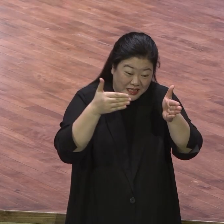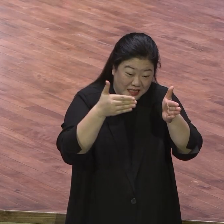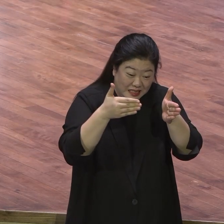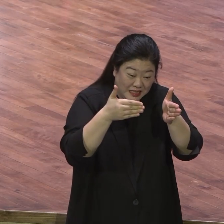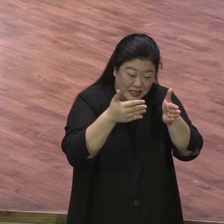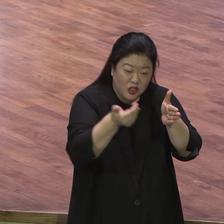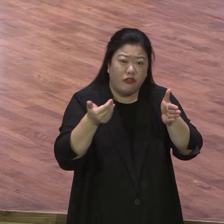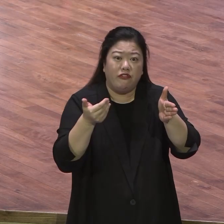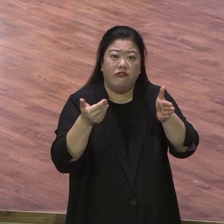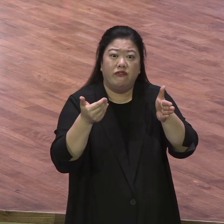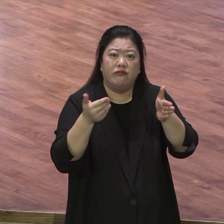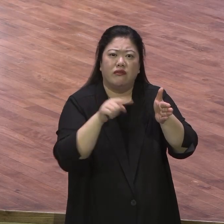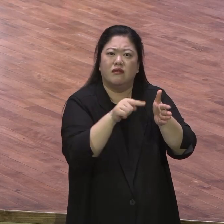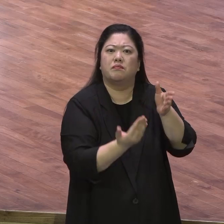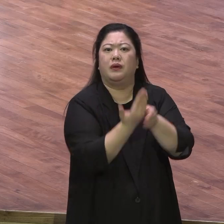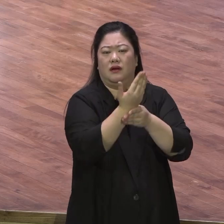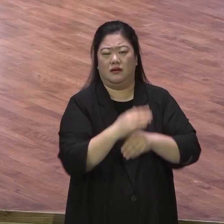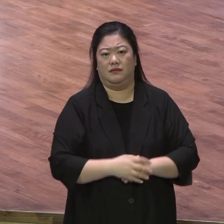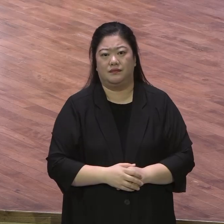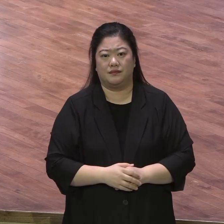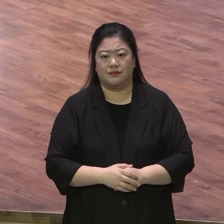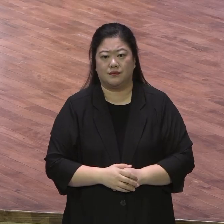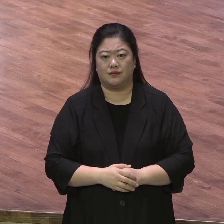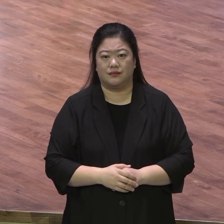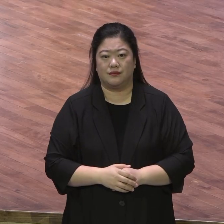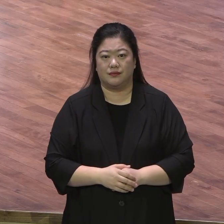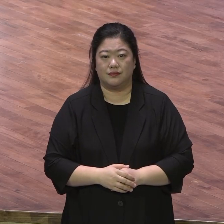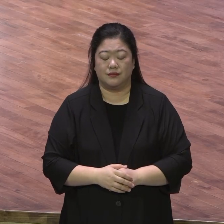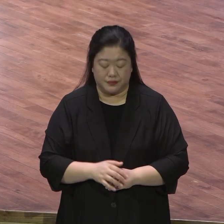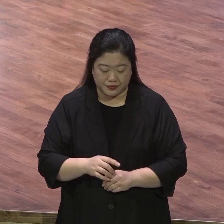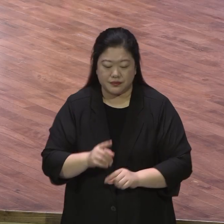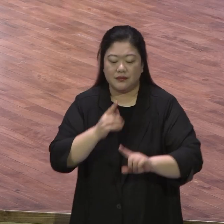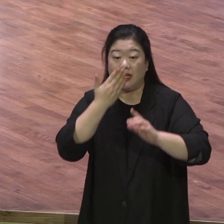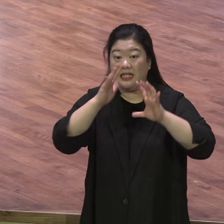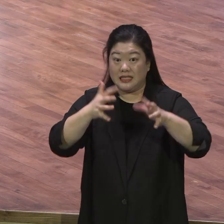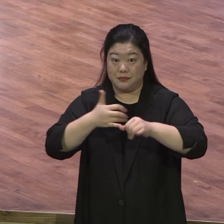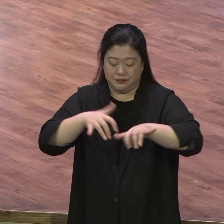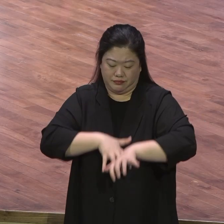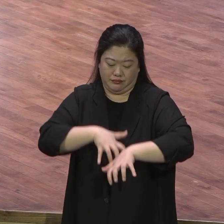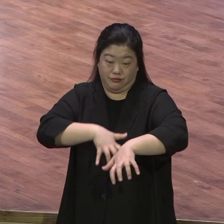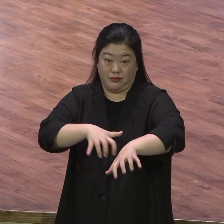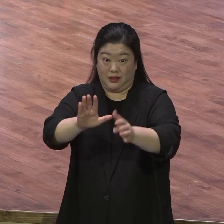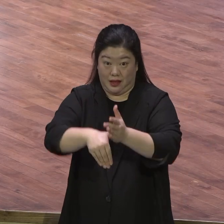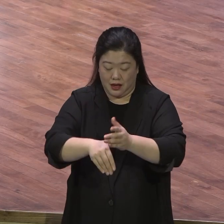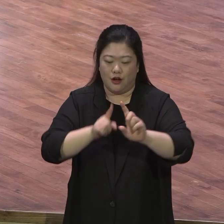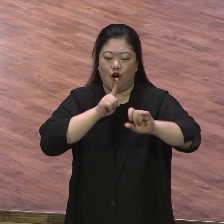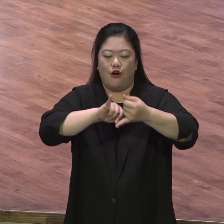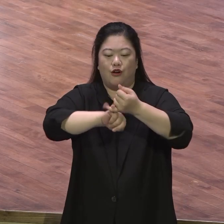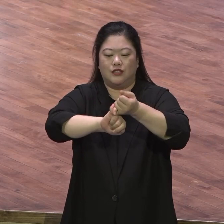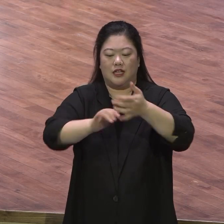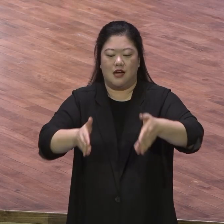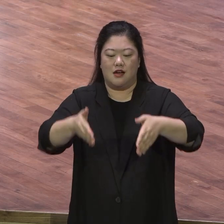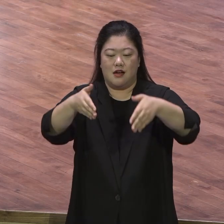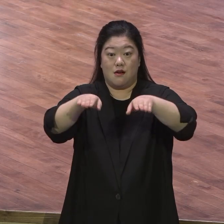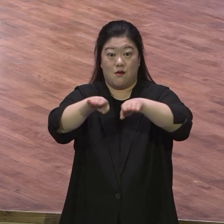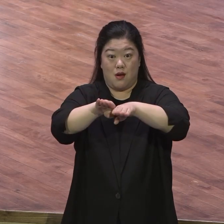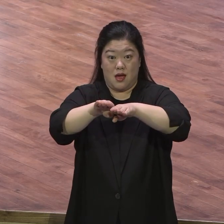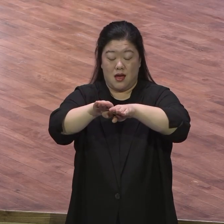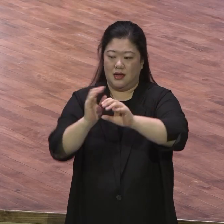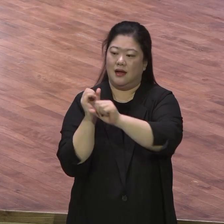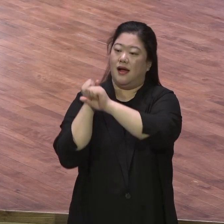입성을 할 때 은약괴를 따라서 진군했습니다. 은약괴, 은약괴. 자세상들이 하나님의 은약괴를